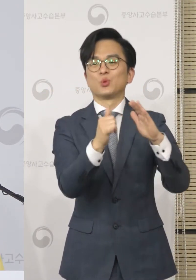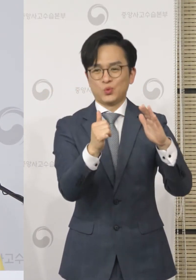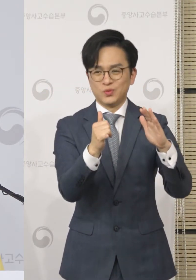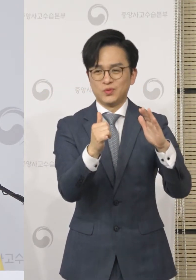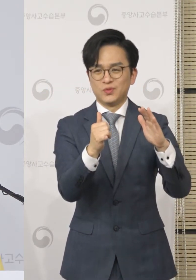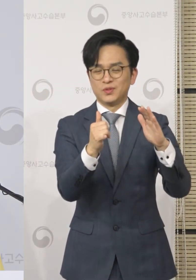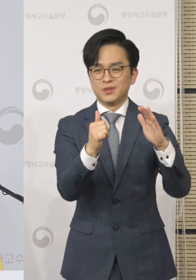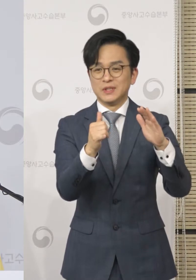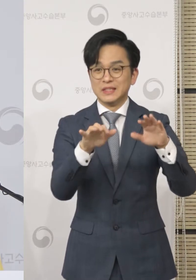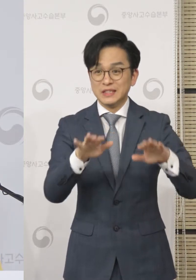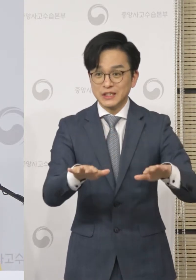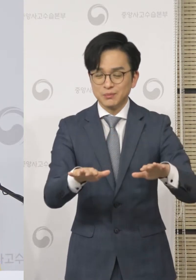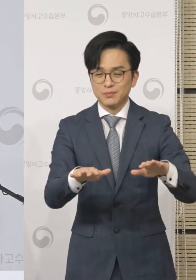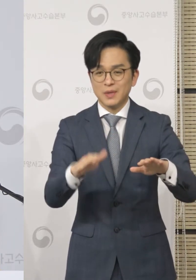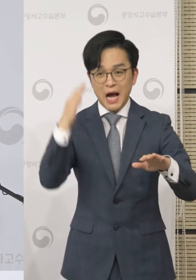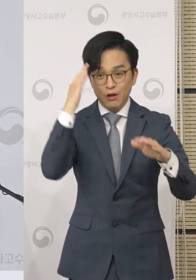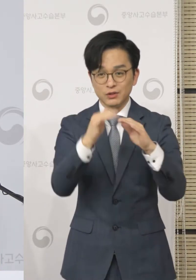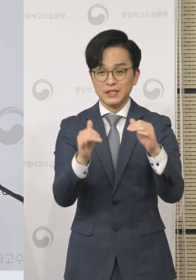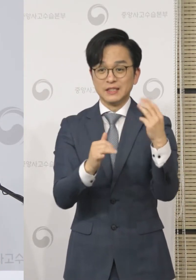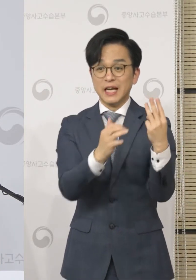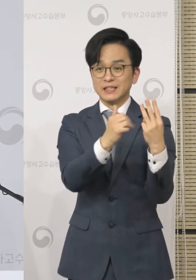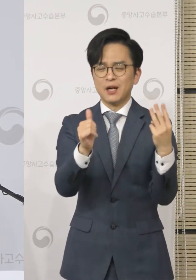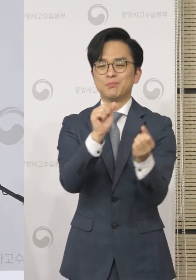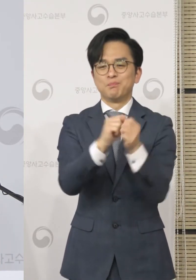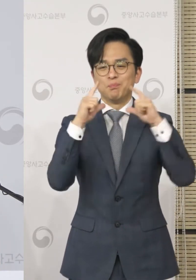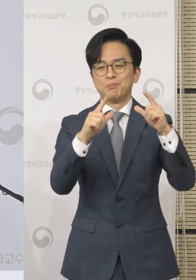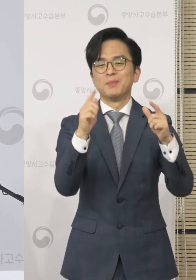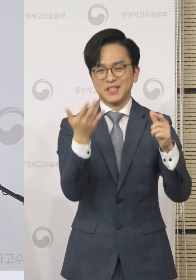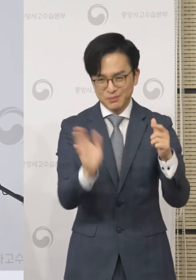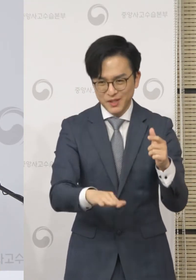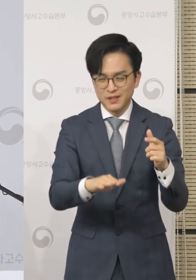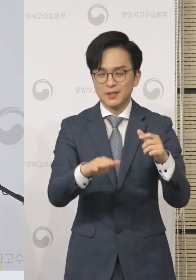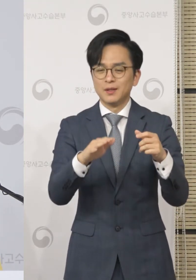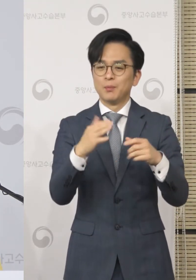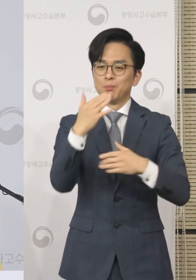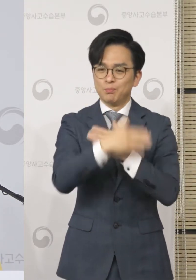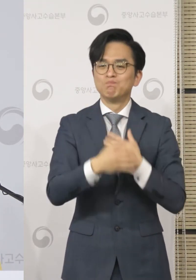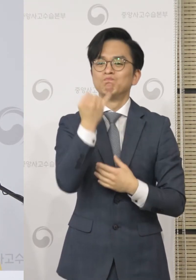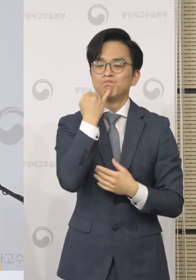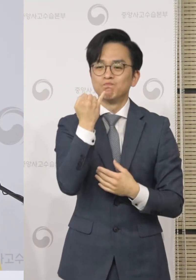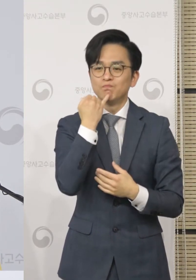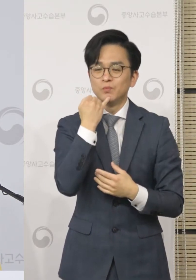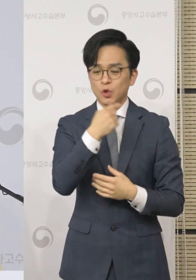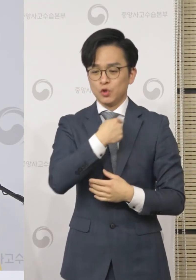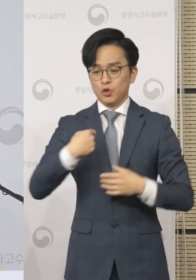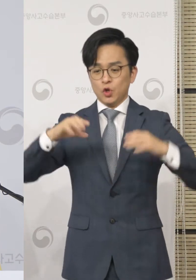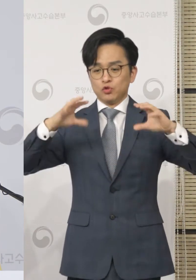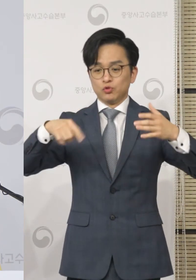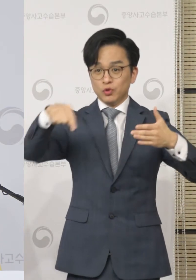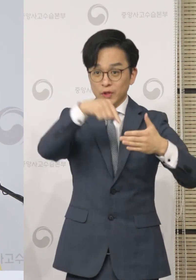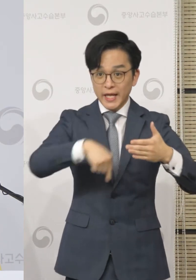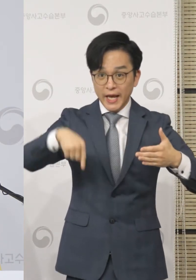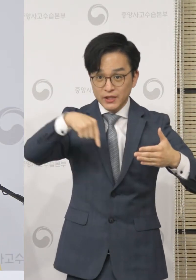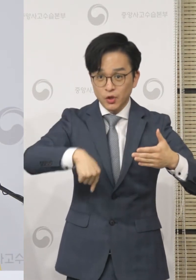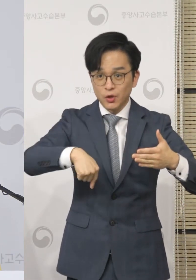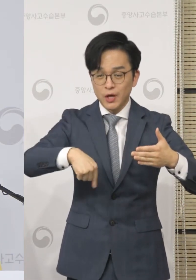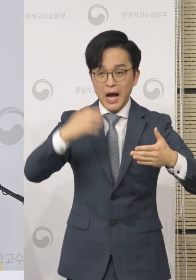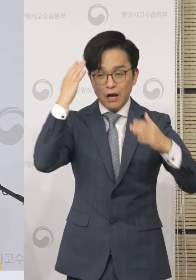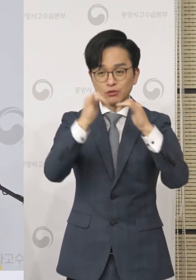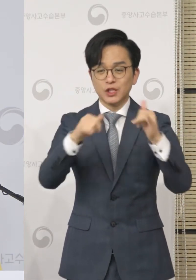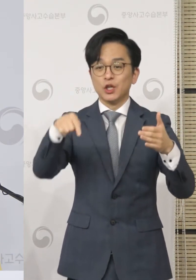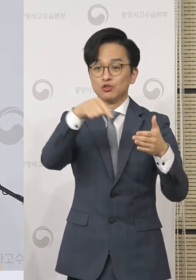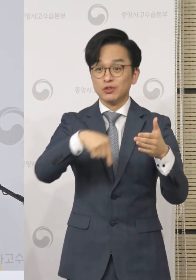가족으로 현재까지 3명의 상태는 안정적이며 중국 내 우리 국민 중 신종 코로나 바이러스